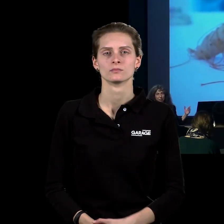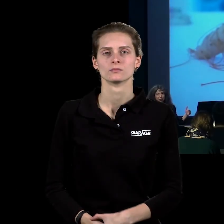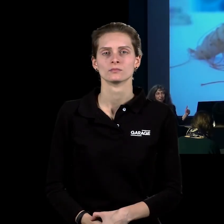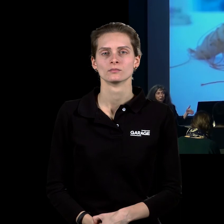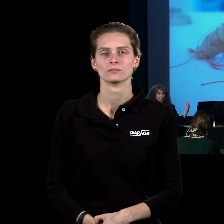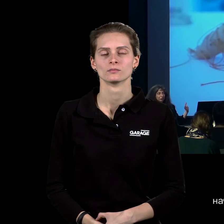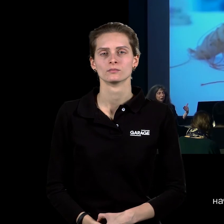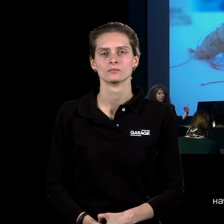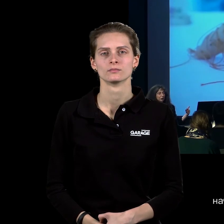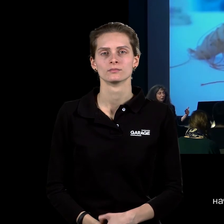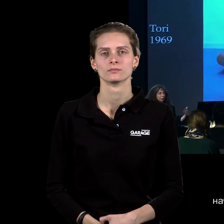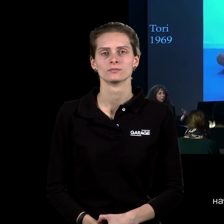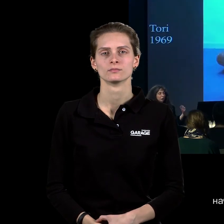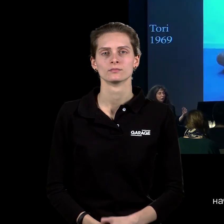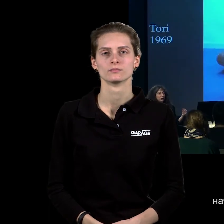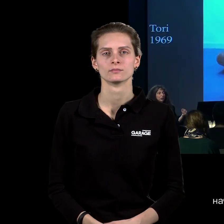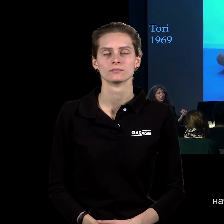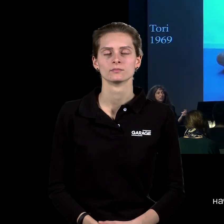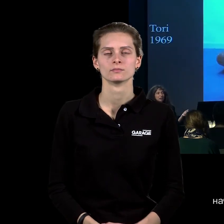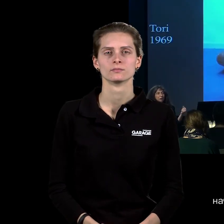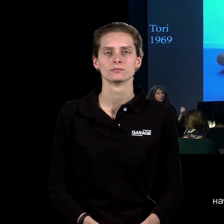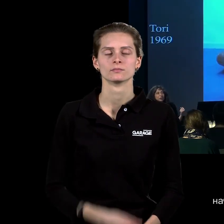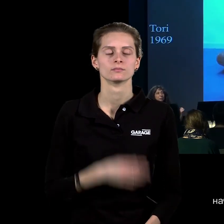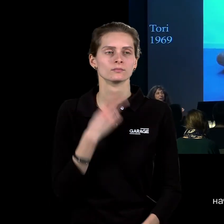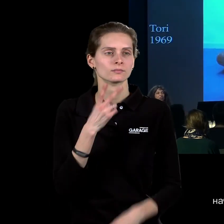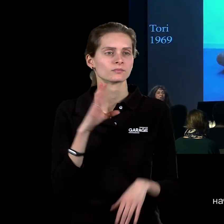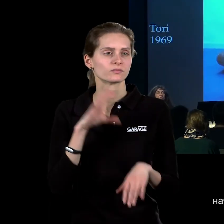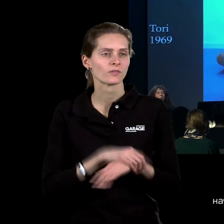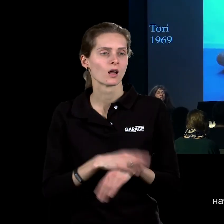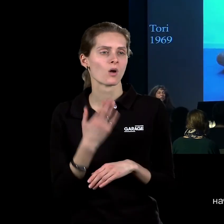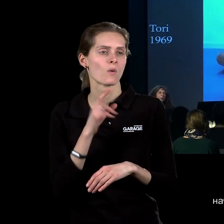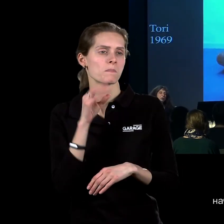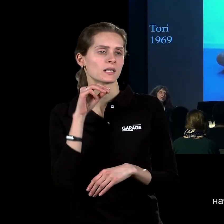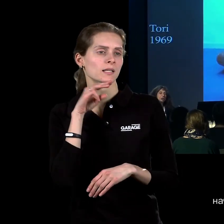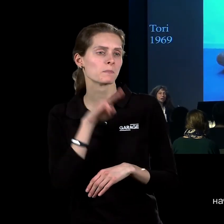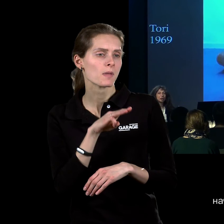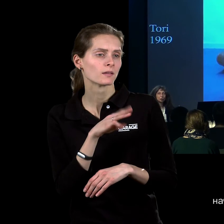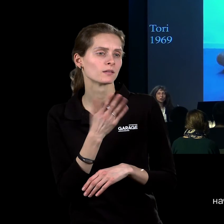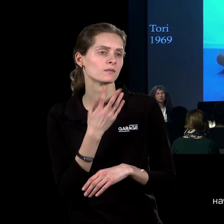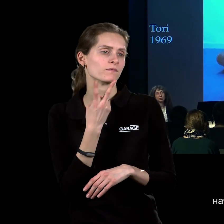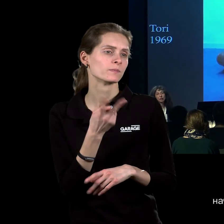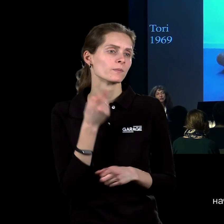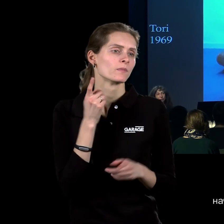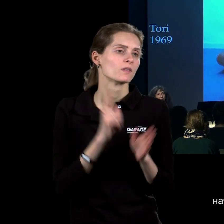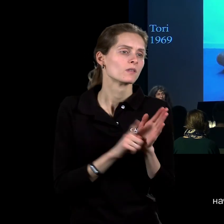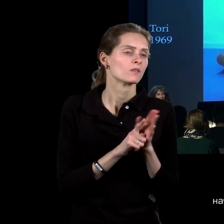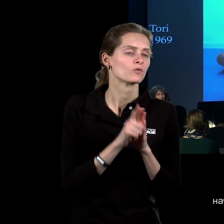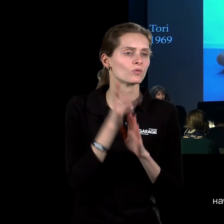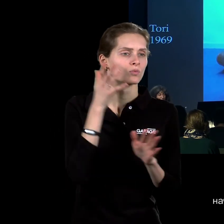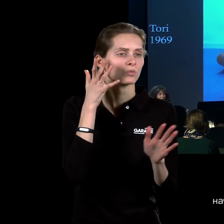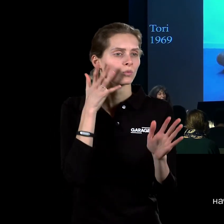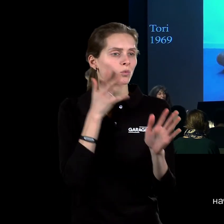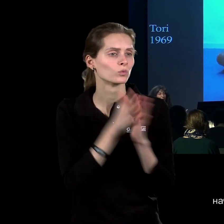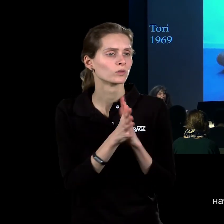Опознавание этих предметов, что ты видишь какие-то формы, которые имеют к тебе слишком, в которых ты начинаешь узнавать вот это